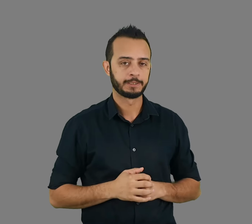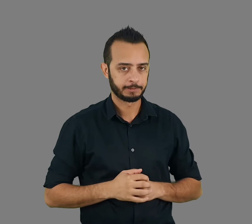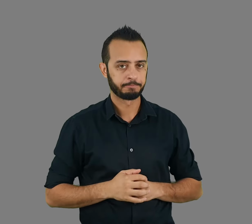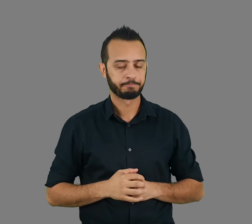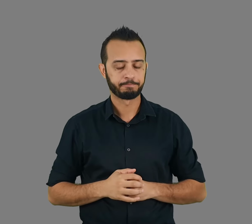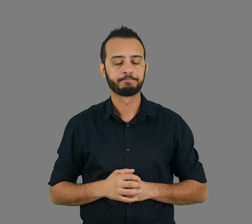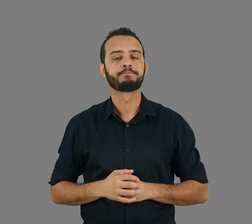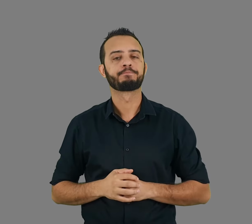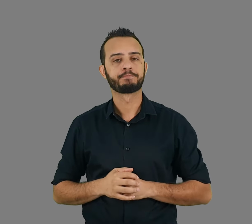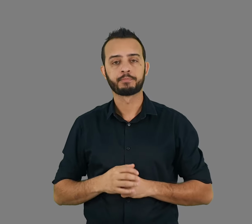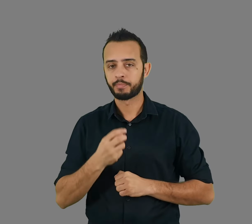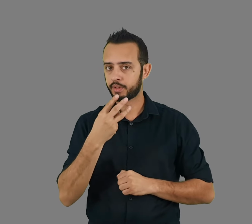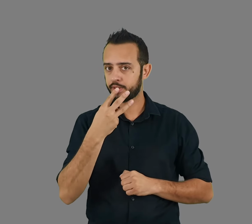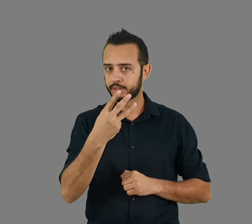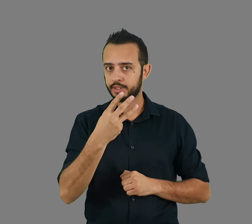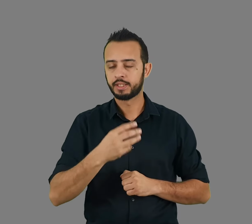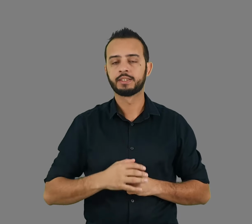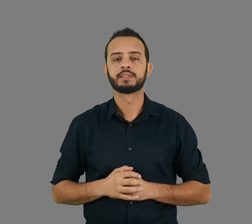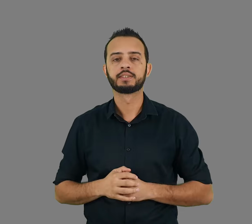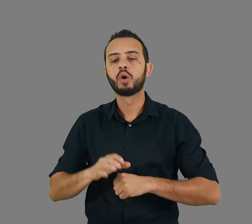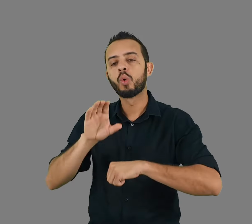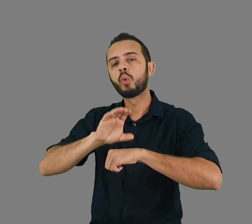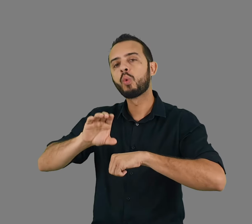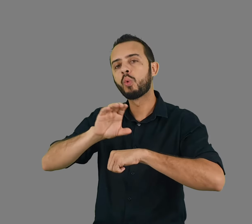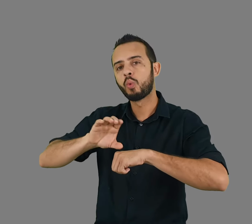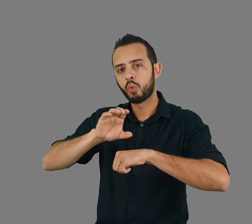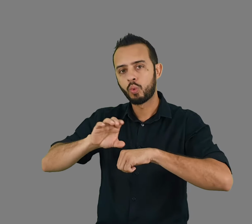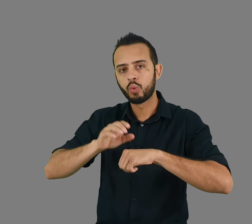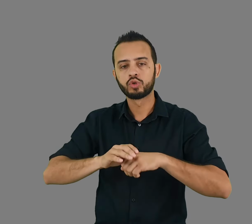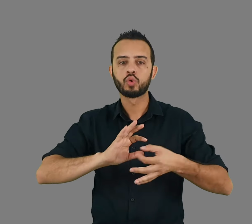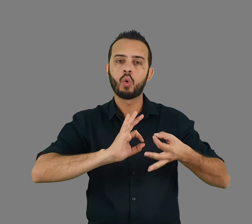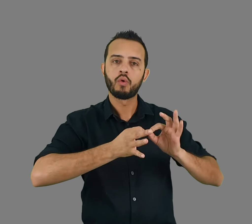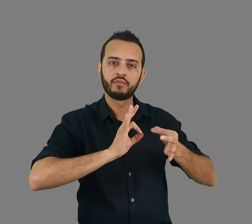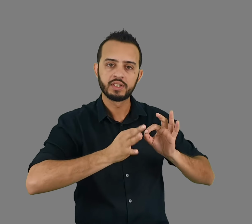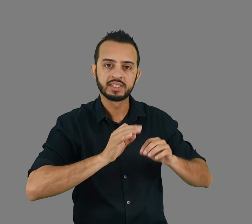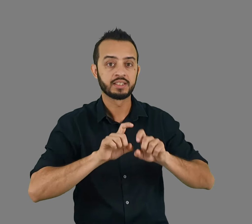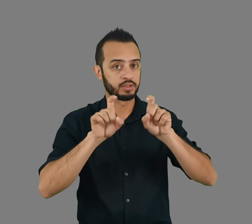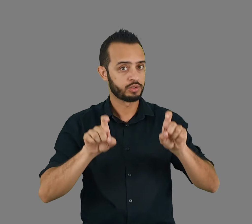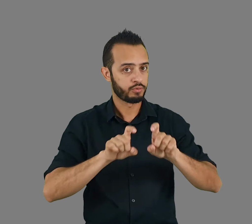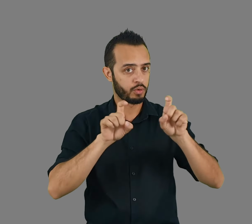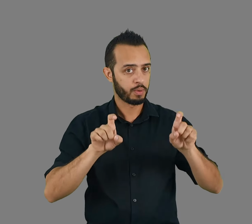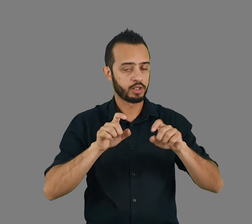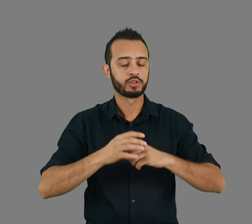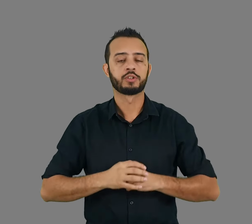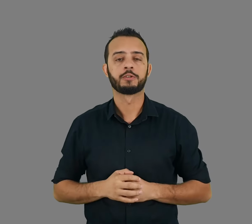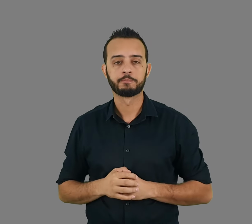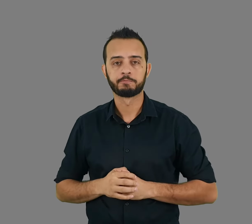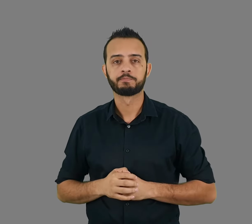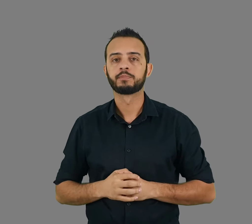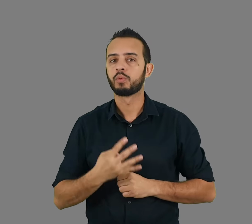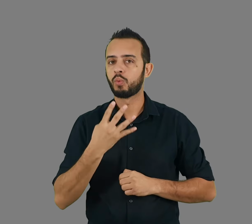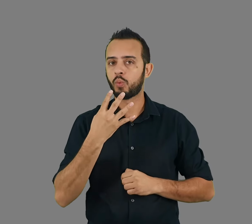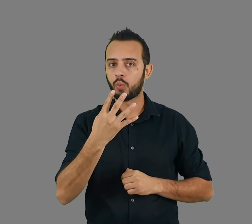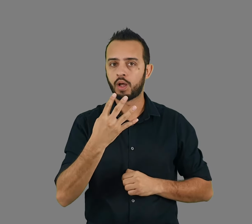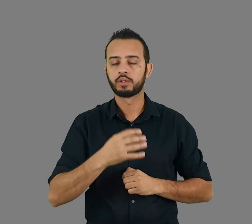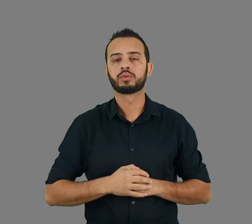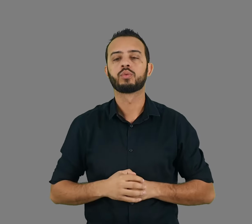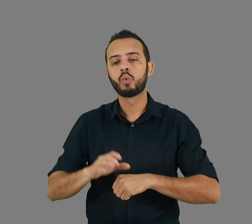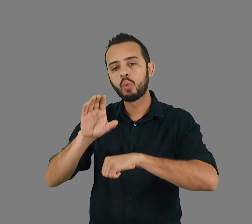L2. 3. Cursos, oficinas de Informática. 4. Cursos,